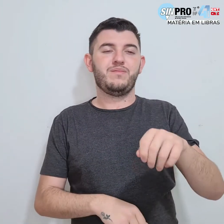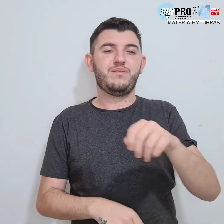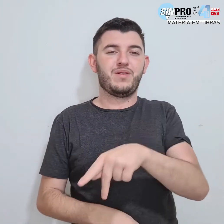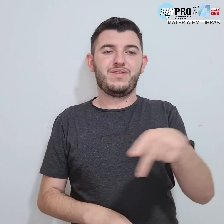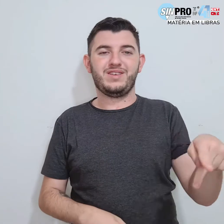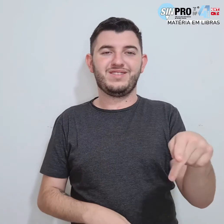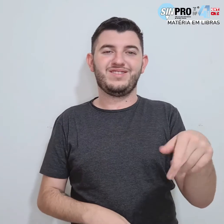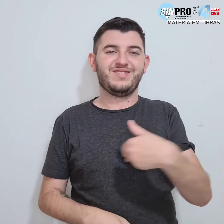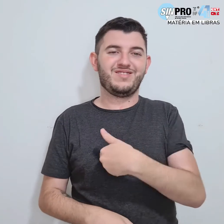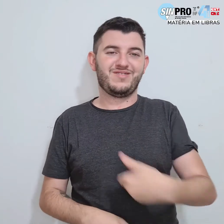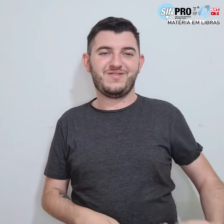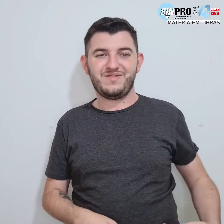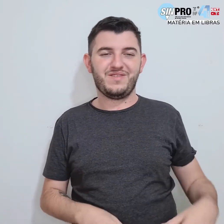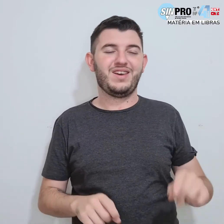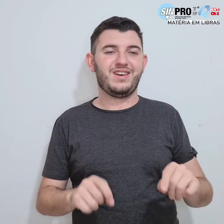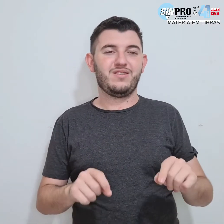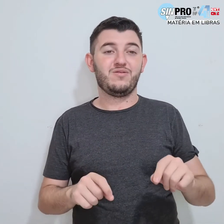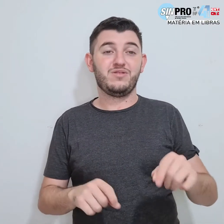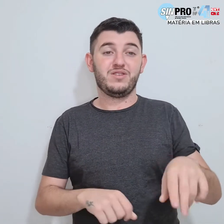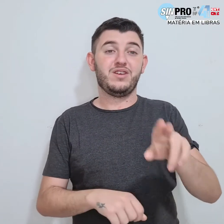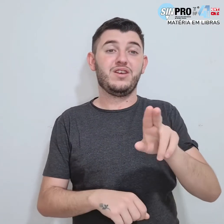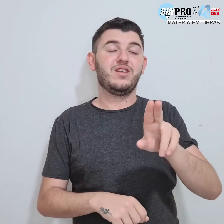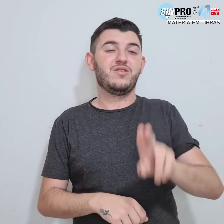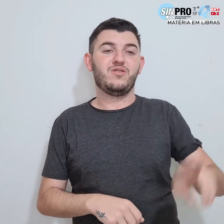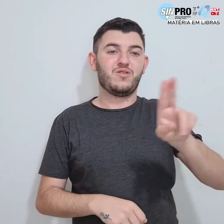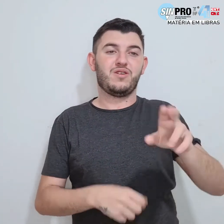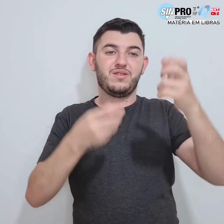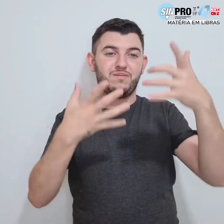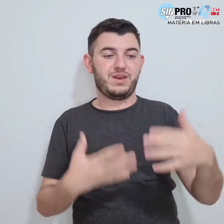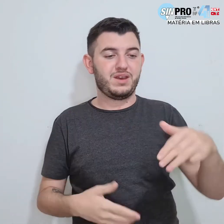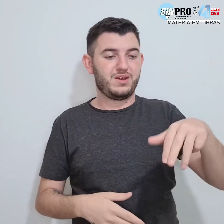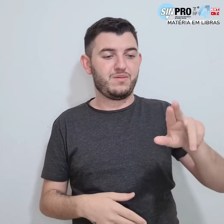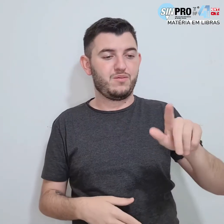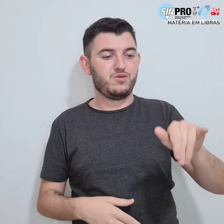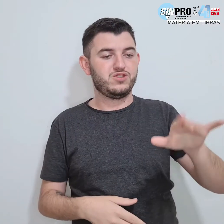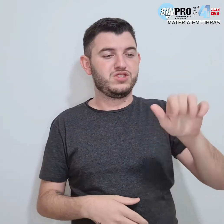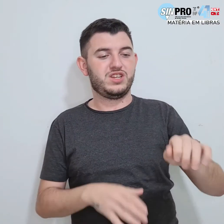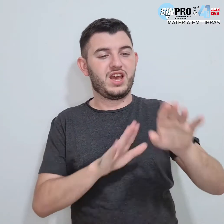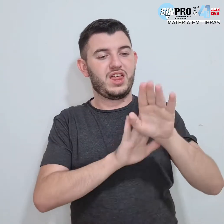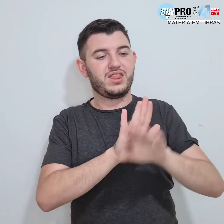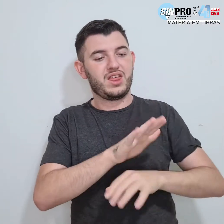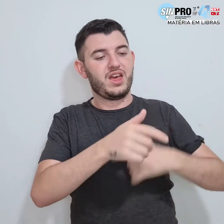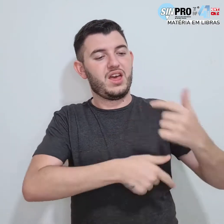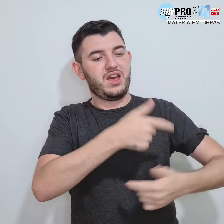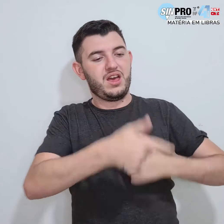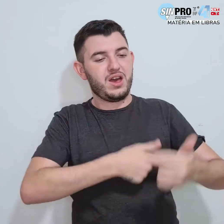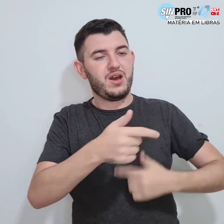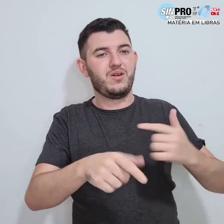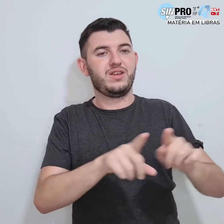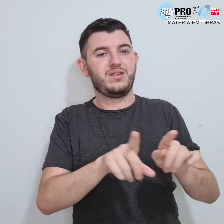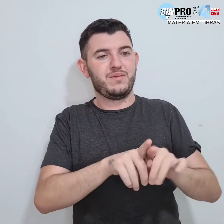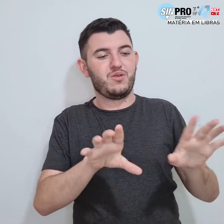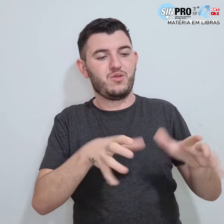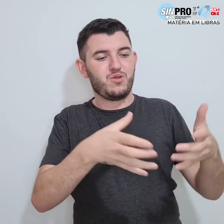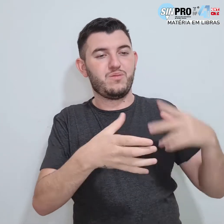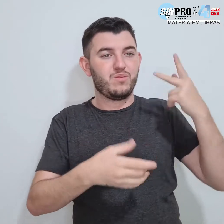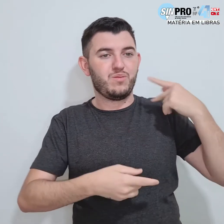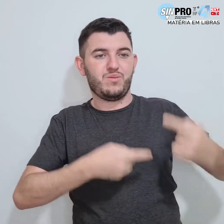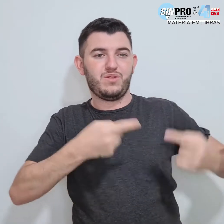as políticas implementadas por Mujica e pela Frente Ampla no setor da educação são políticas de ampliação